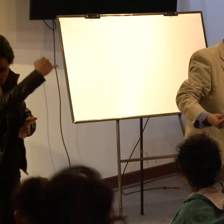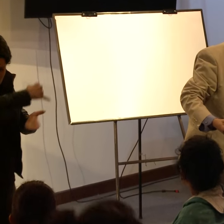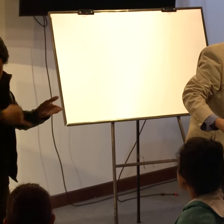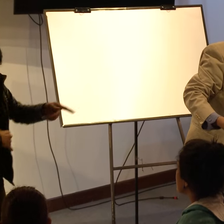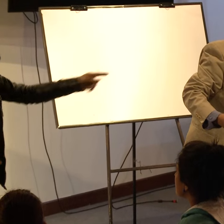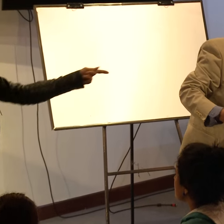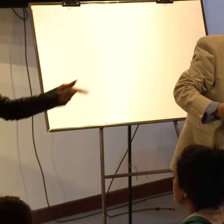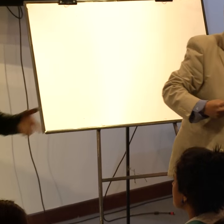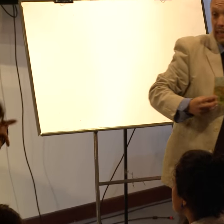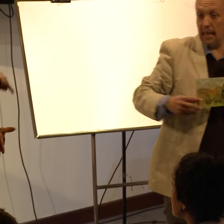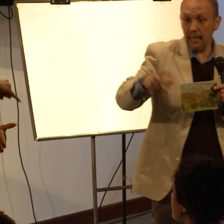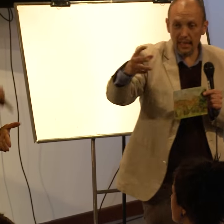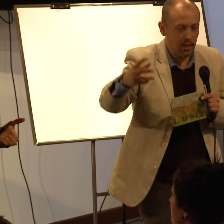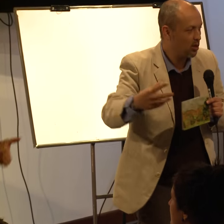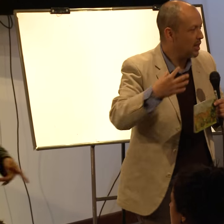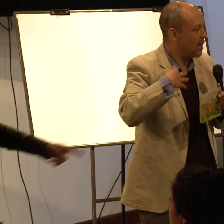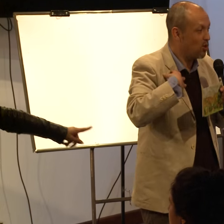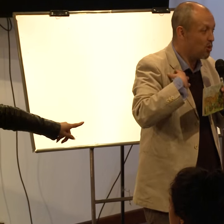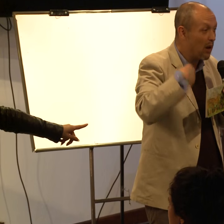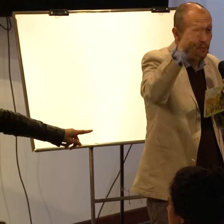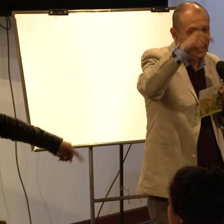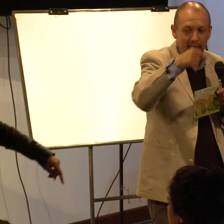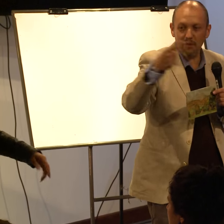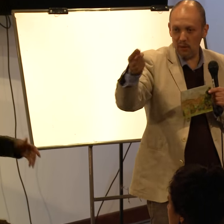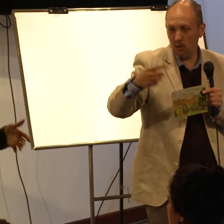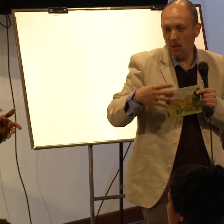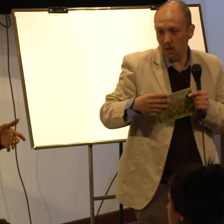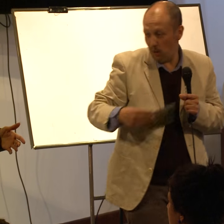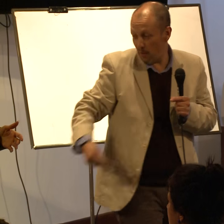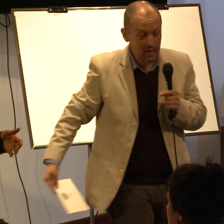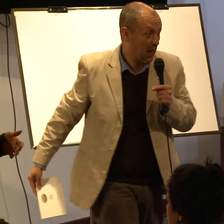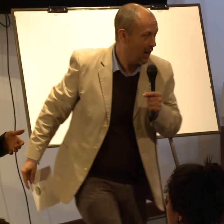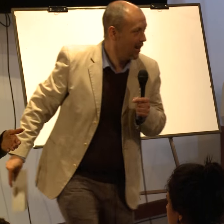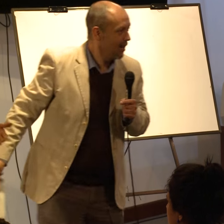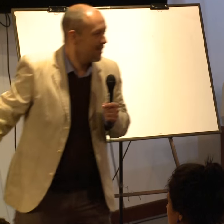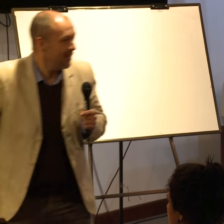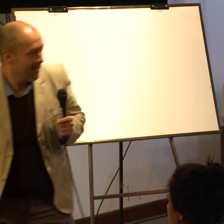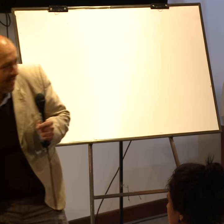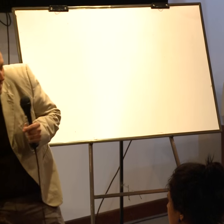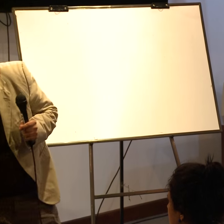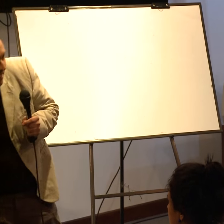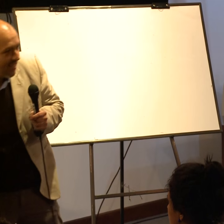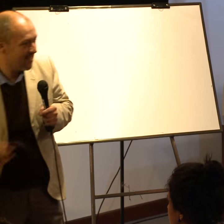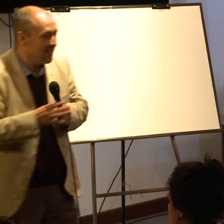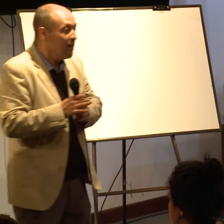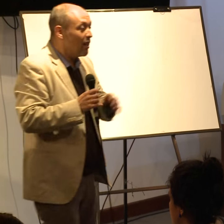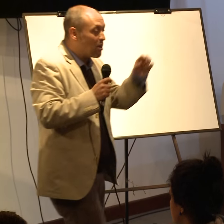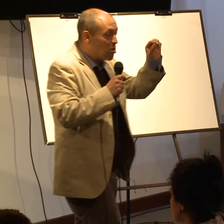es mancha. Entonces, esa es la esencia. Quiere decir que yo soy malo para hacer líneas, pero soy malo para manchar.